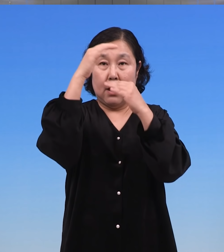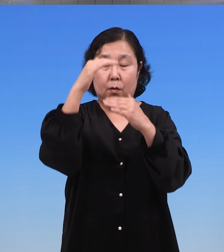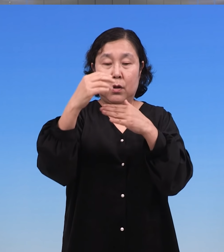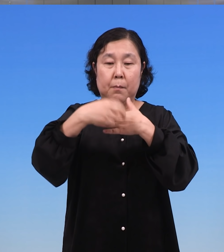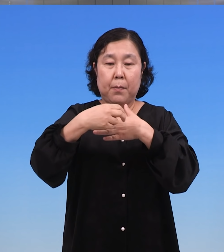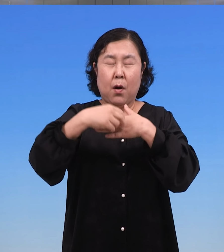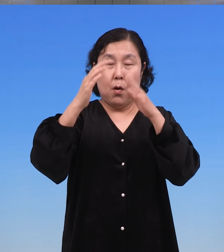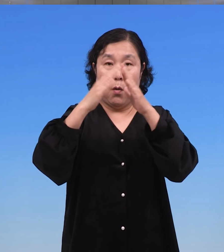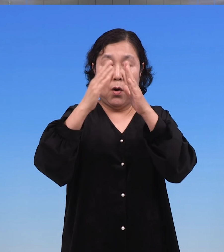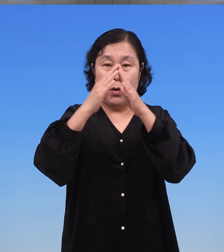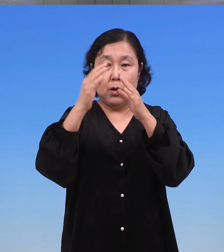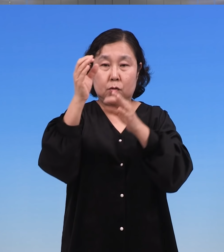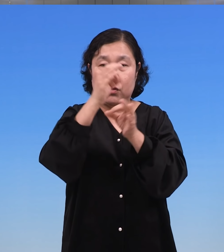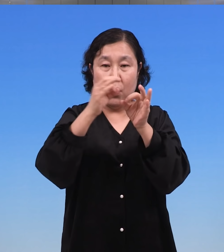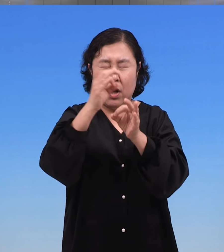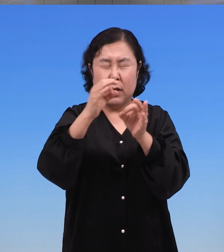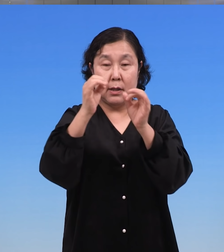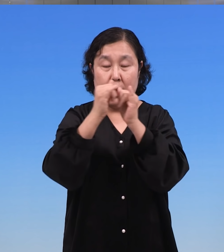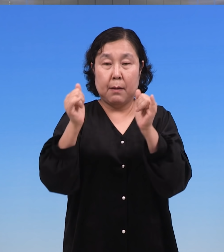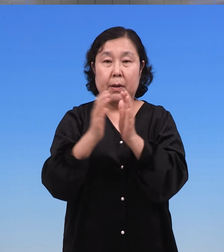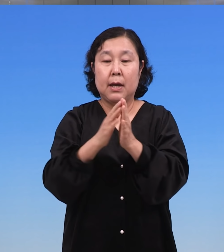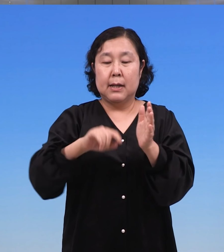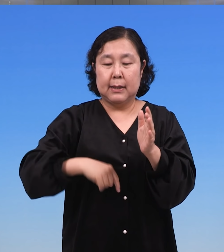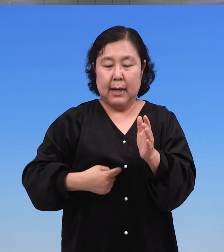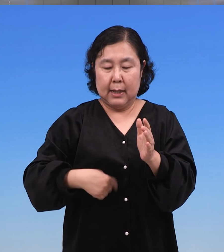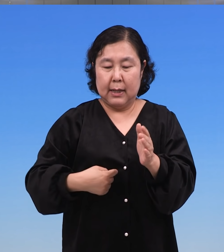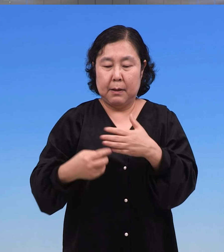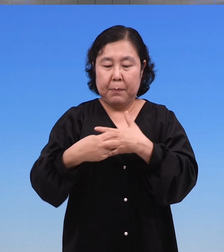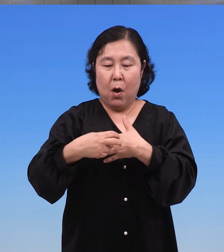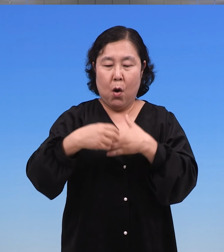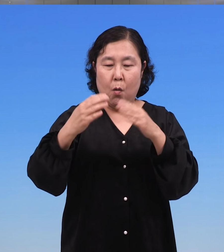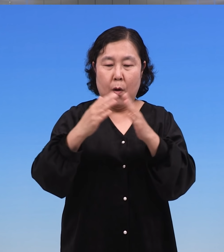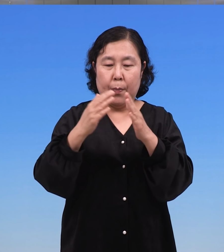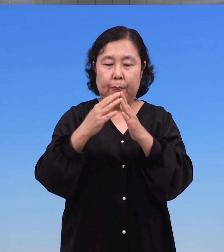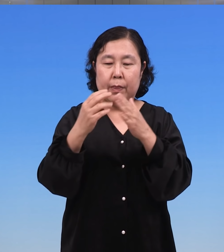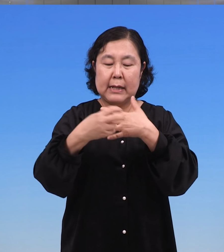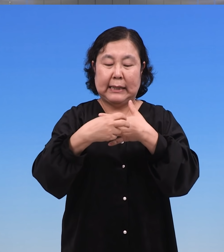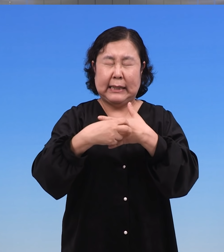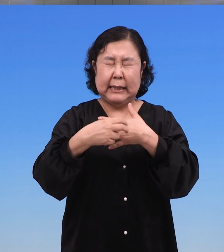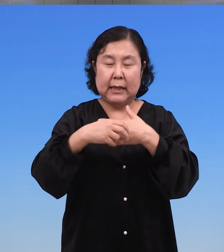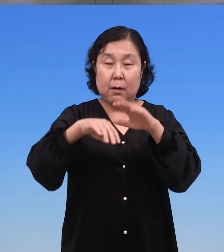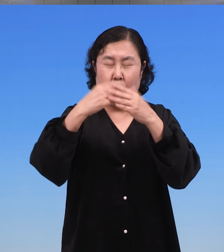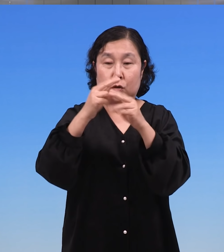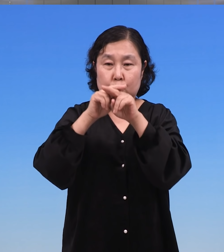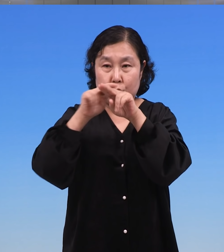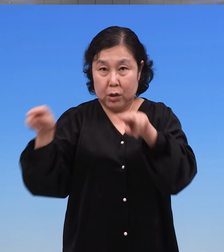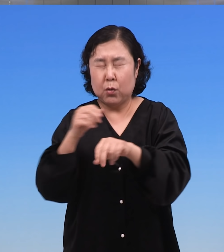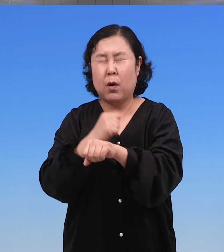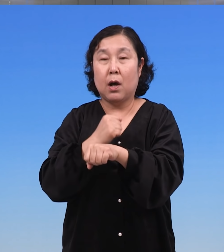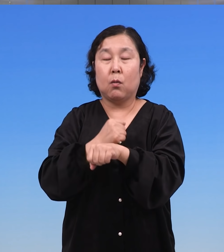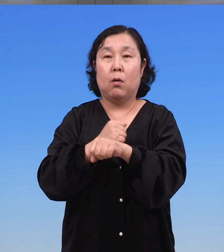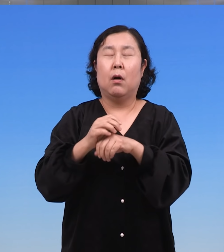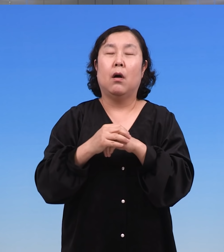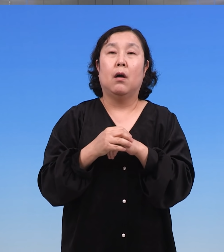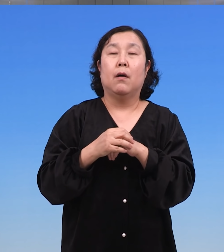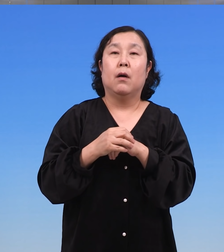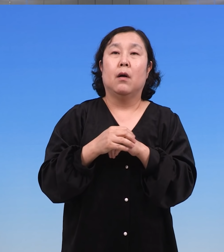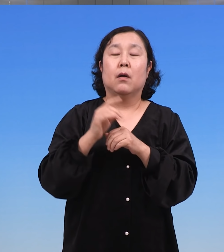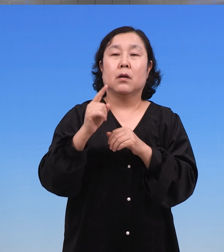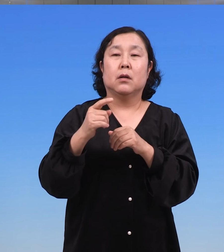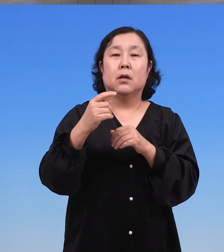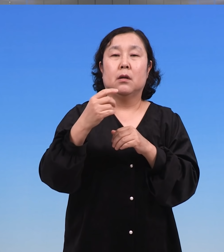운영하는 어떤 원장님이 자기 병원에 잡힌 진료 예약을 다 취소하고, 그래서 이제 앞에서 말하는 대구 동산병원으로